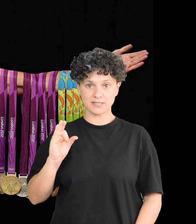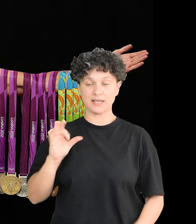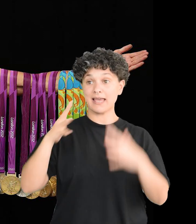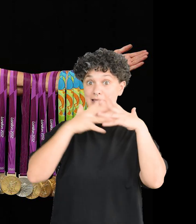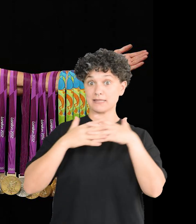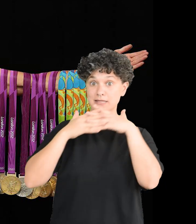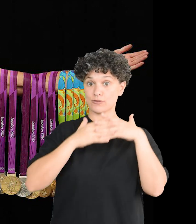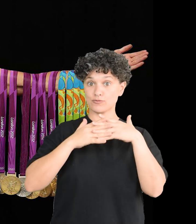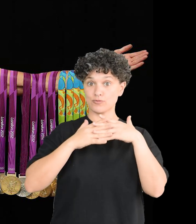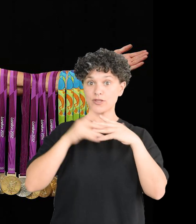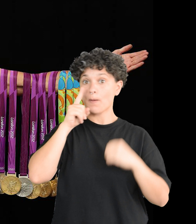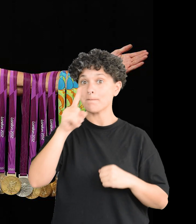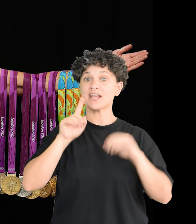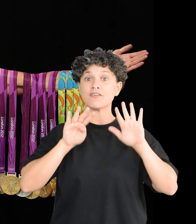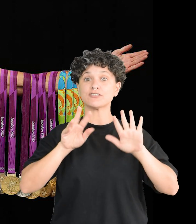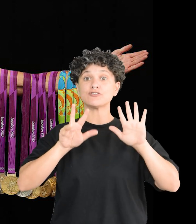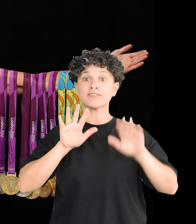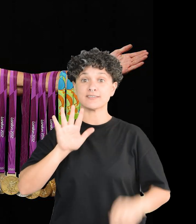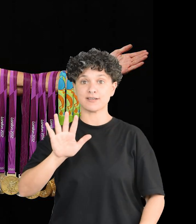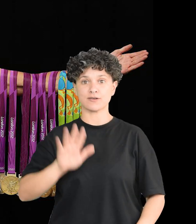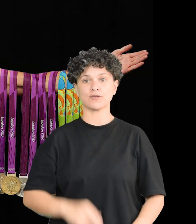felps Estados Unidos